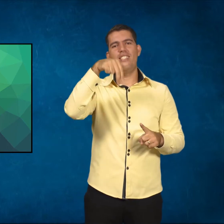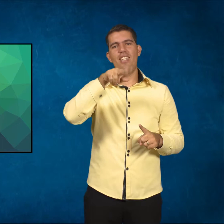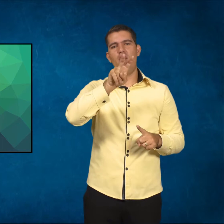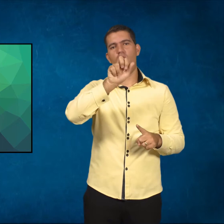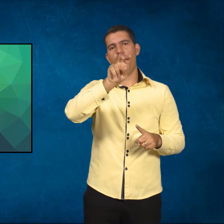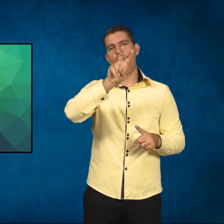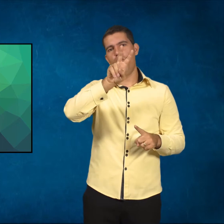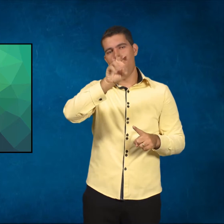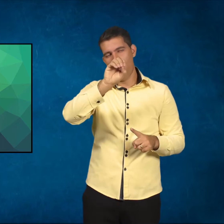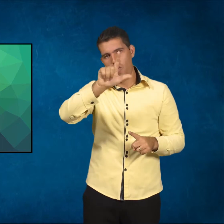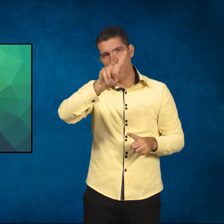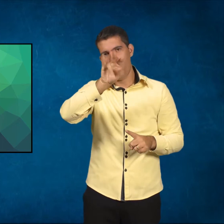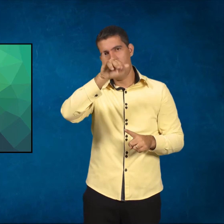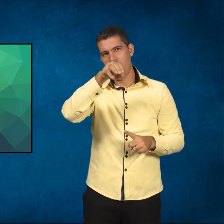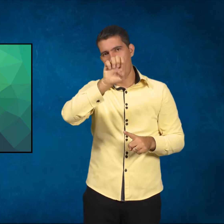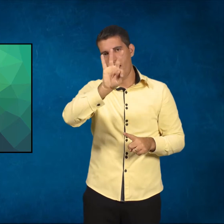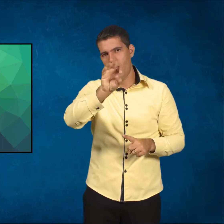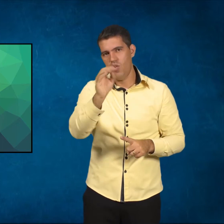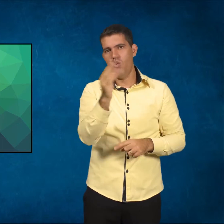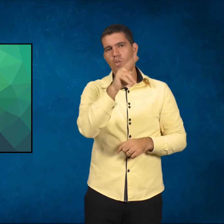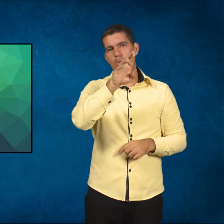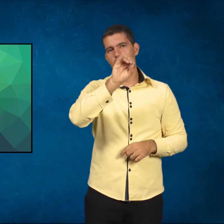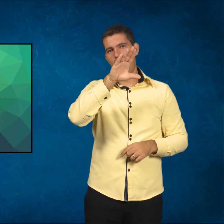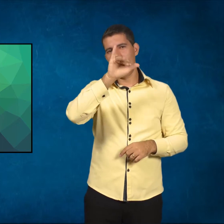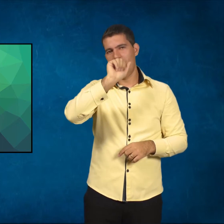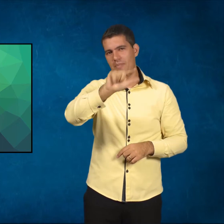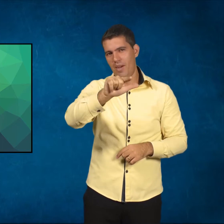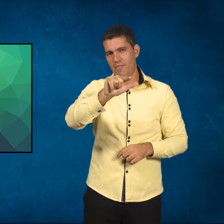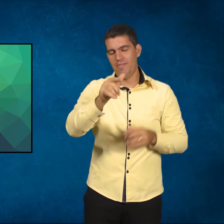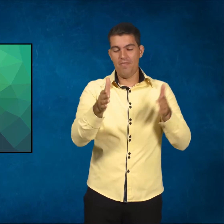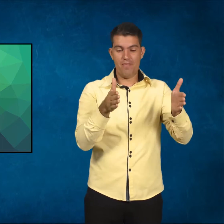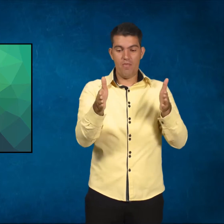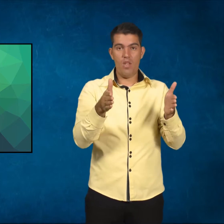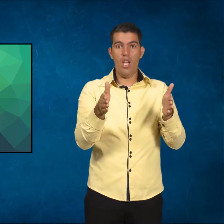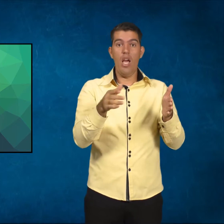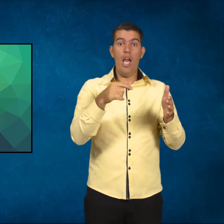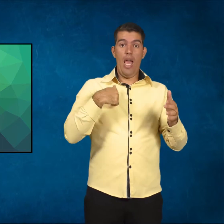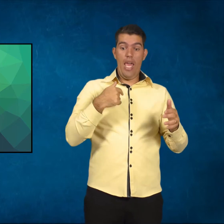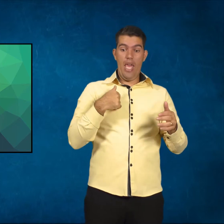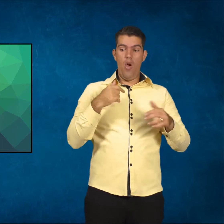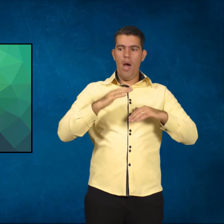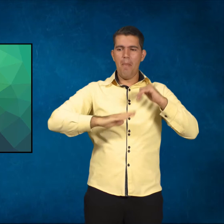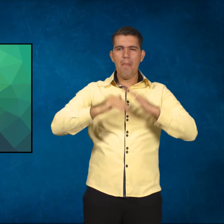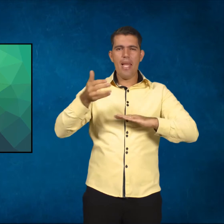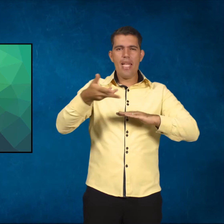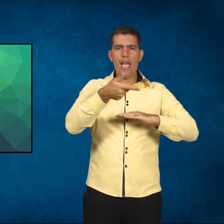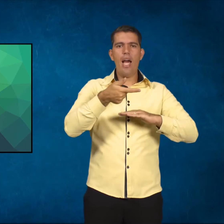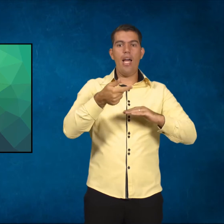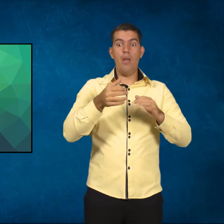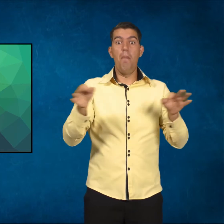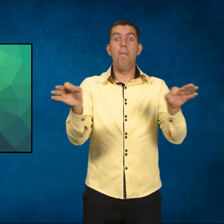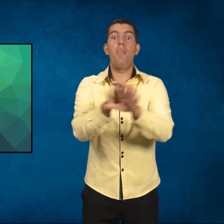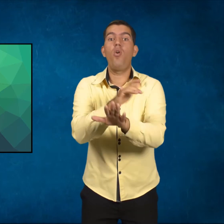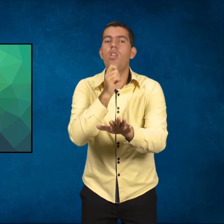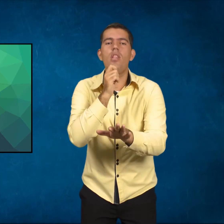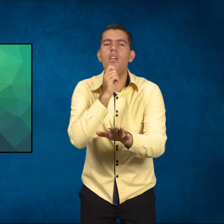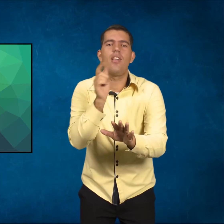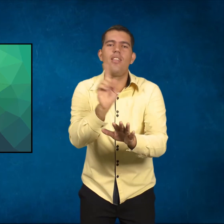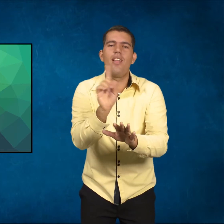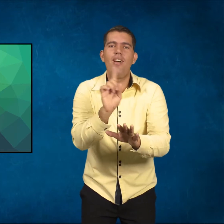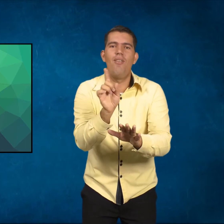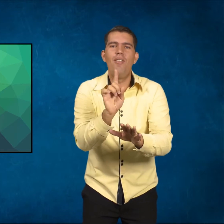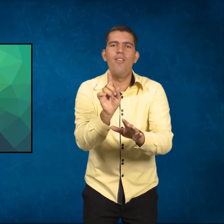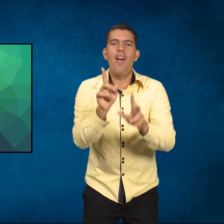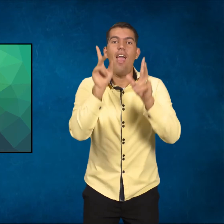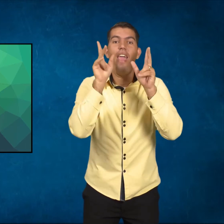proximal. Seriam o que? As funções que ainda não amadureceram. É como se a gente pensasse numa ideia